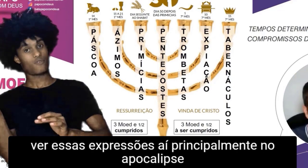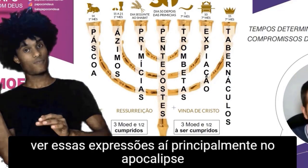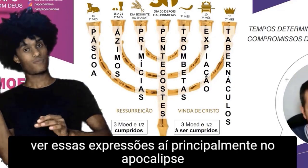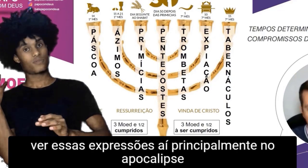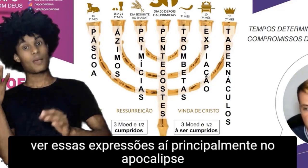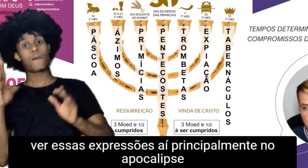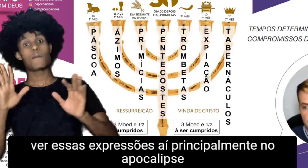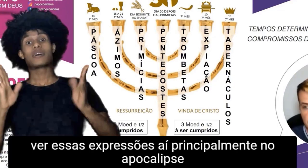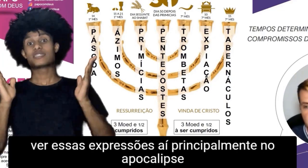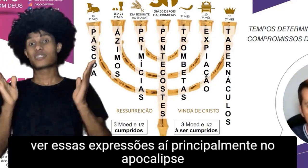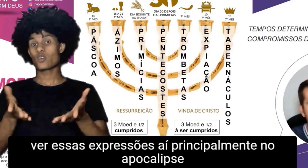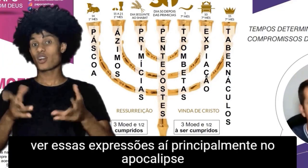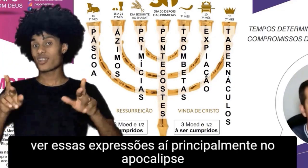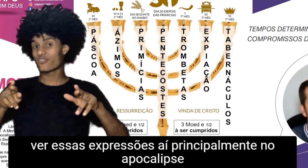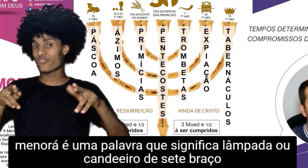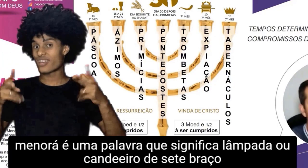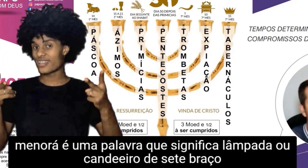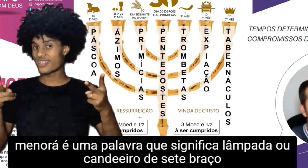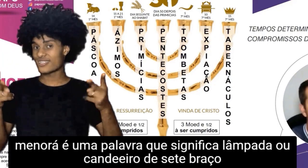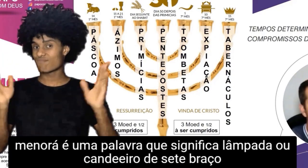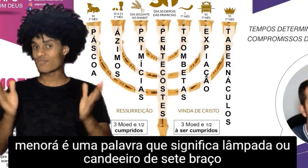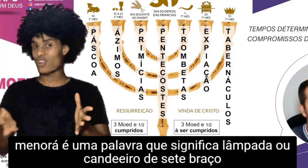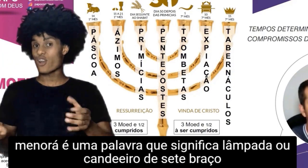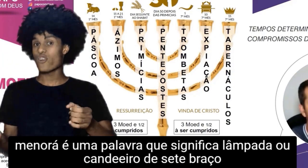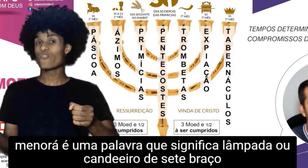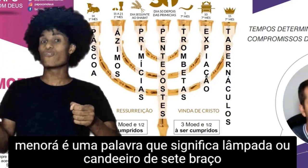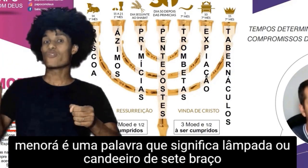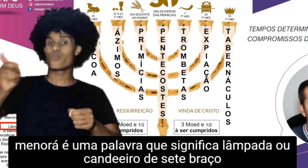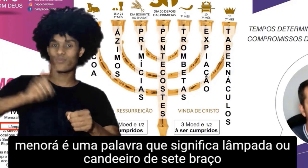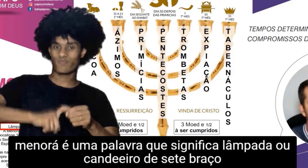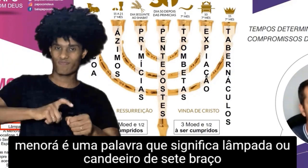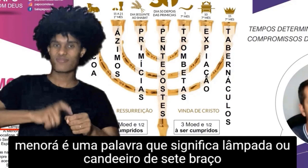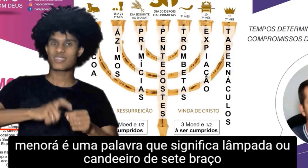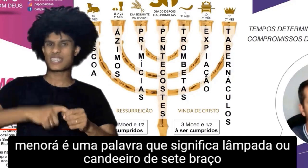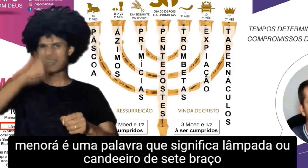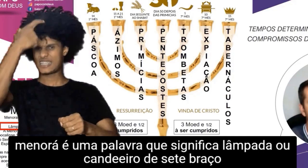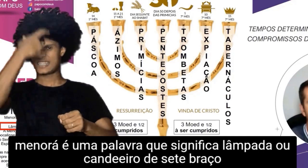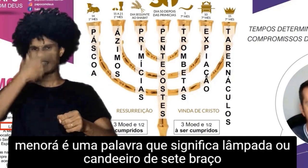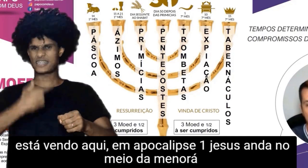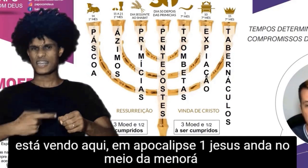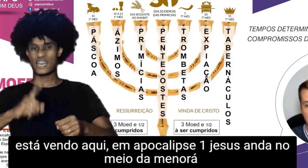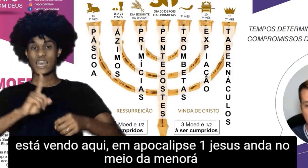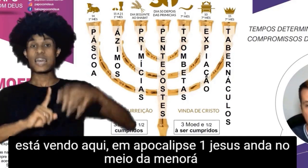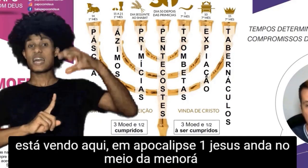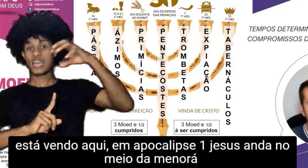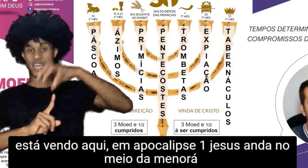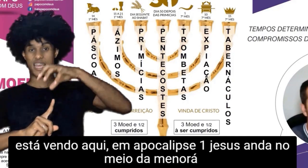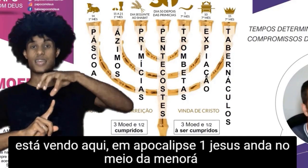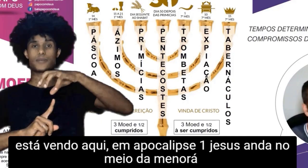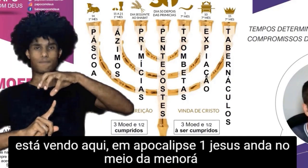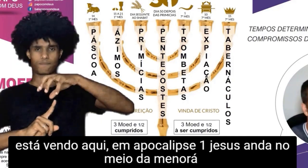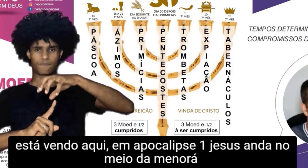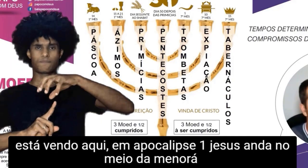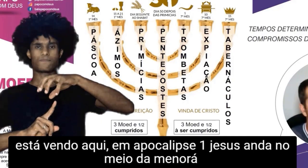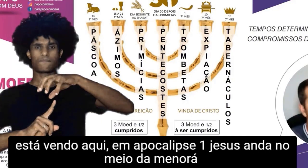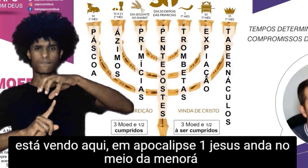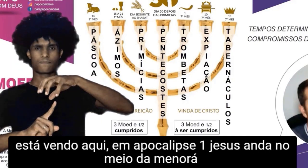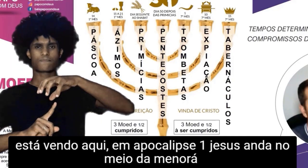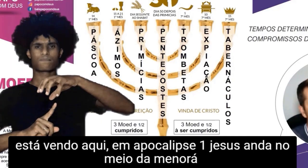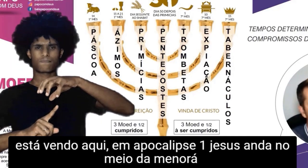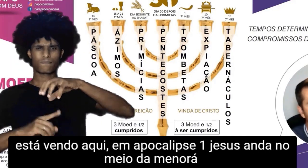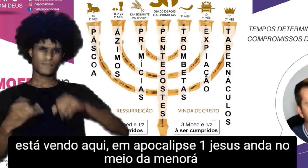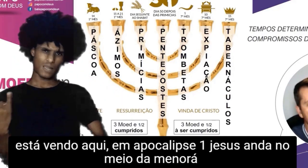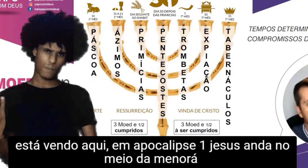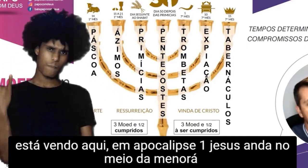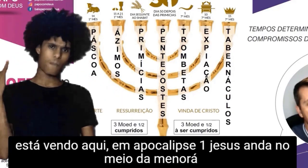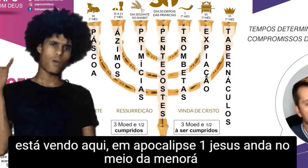Apocalipse. Menorá, ela é uma palavra que significa lâmpada ou candeeiro de 7 braços. Tá vendo aqui, ó? Lá em